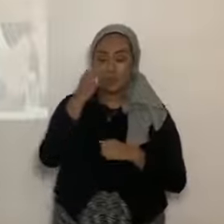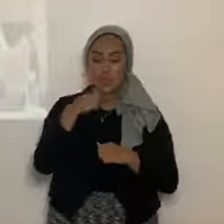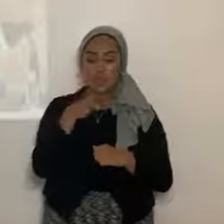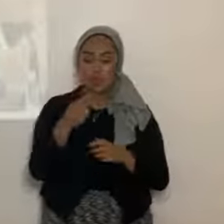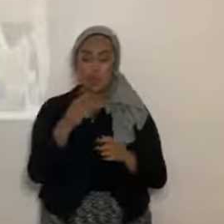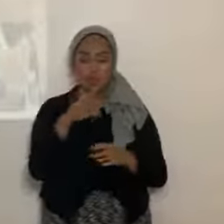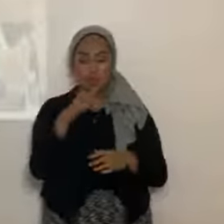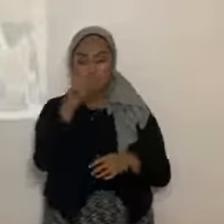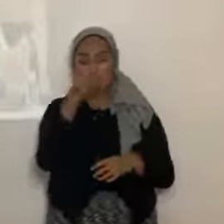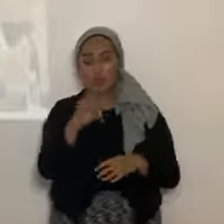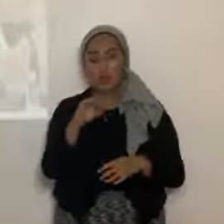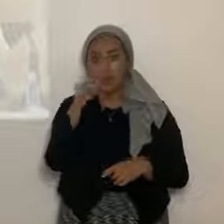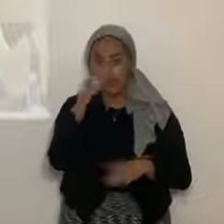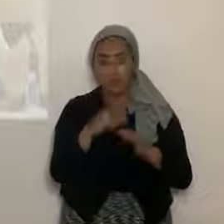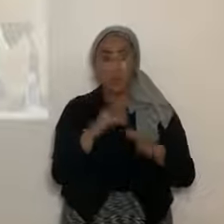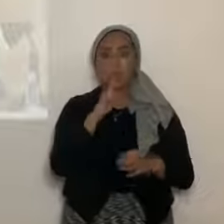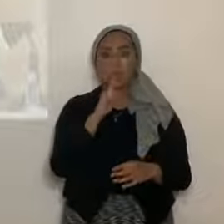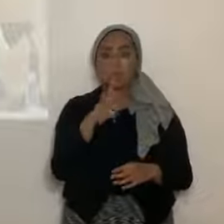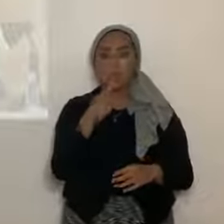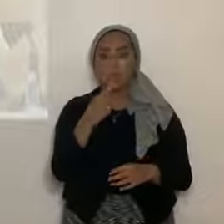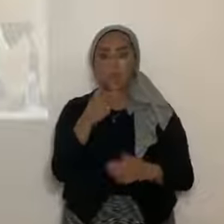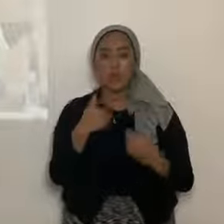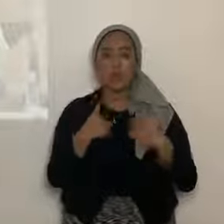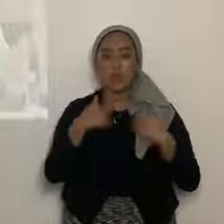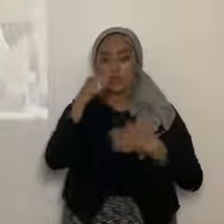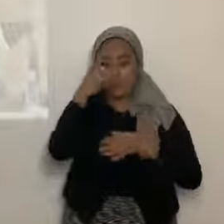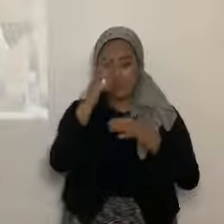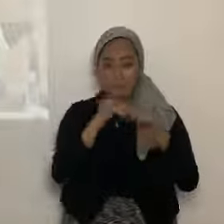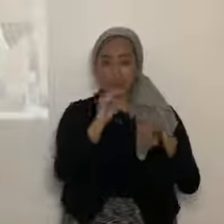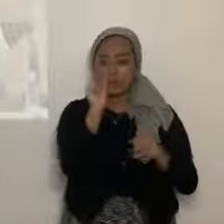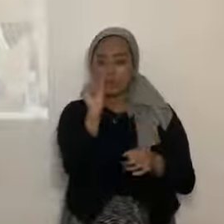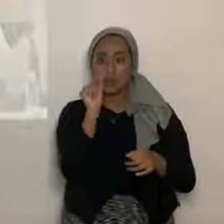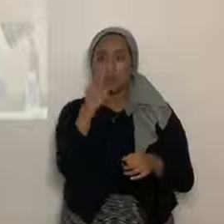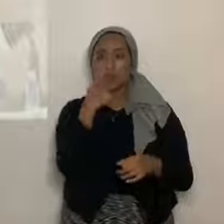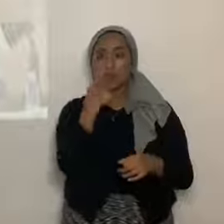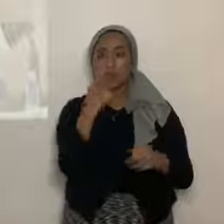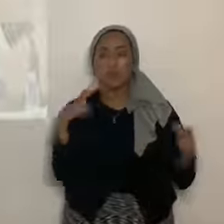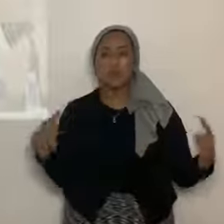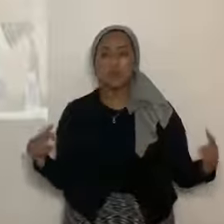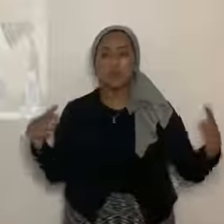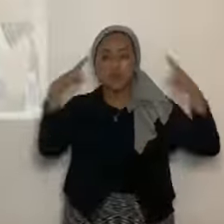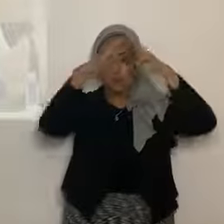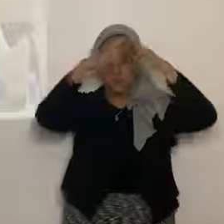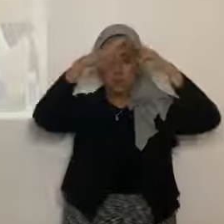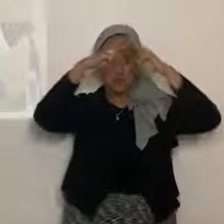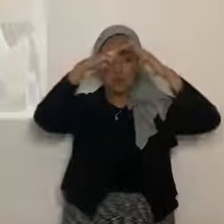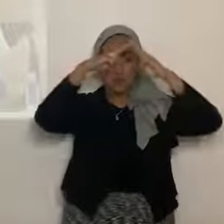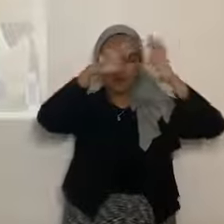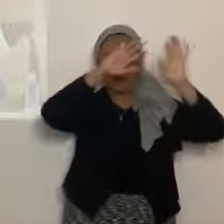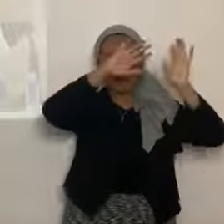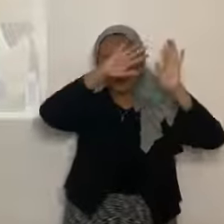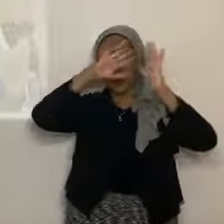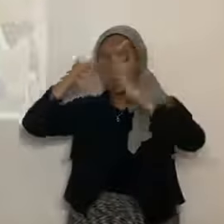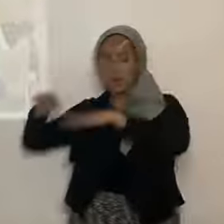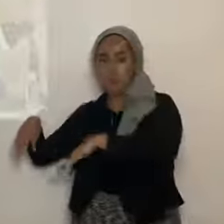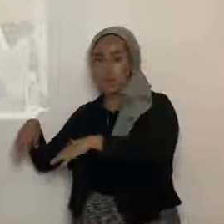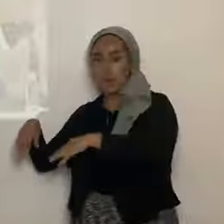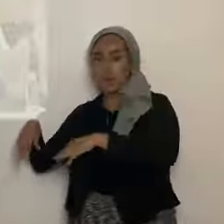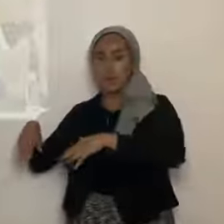poca fe, porque de cierto os digo que si tuvieres fe como un grano de mostaza, diréis a este monte, pásate de aquí para allá, o de allá para acá, y